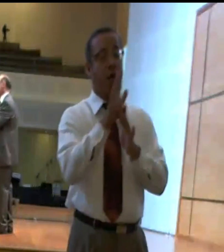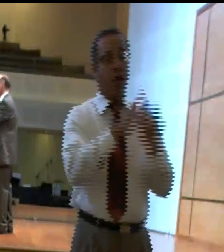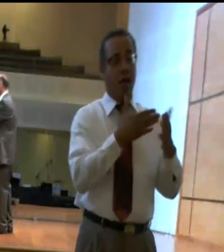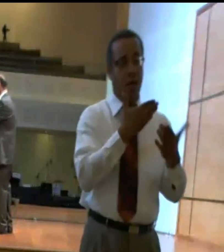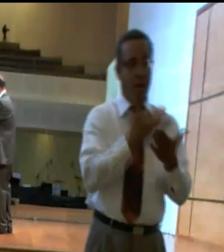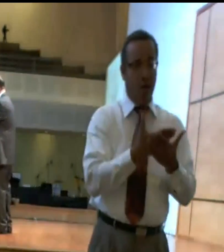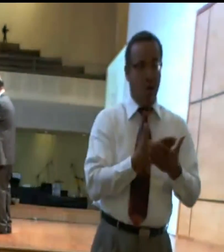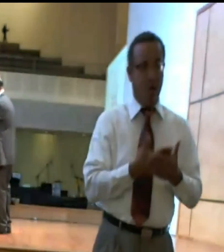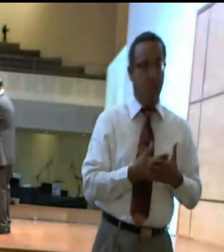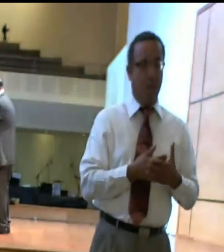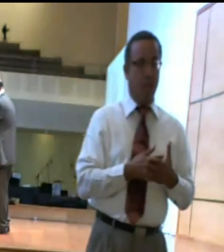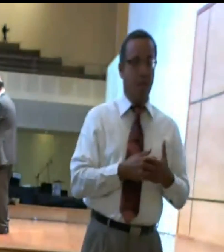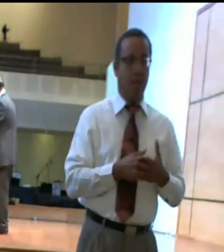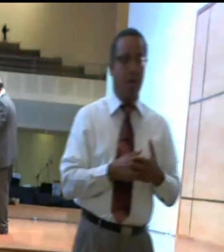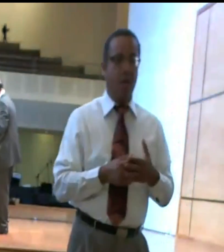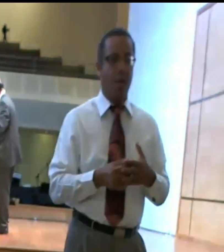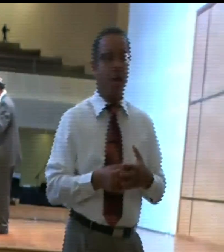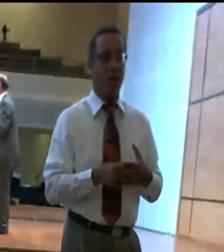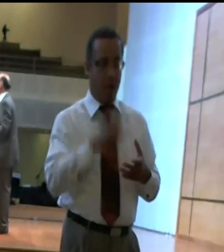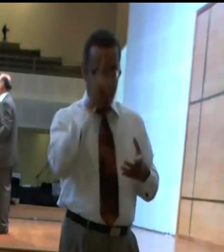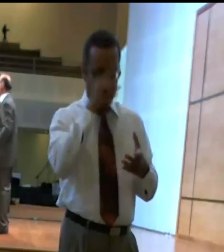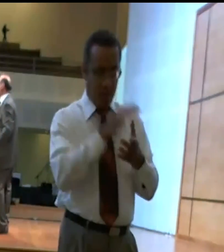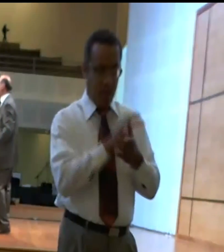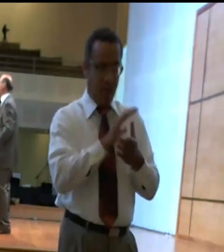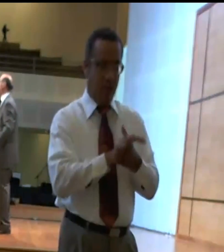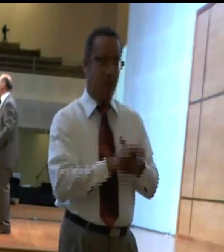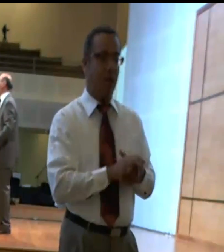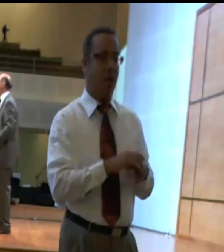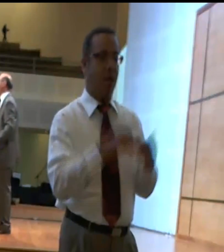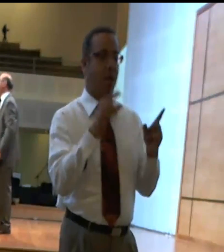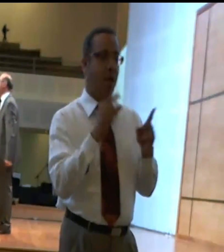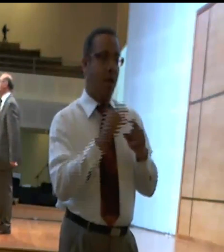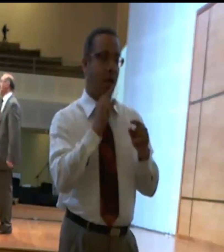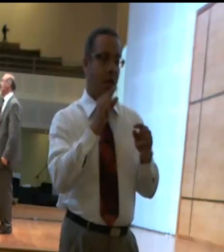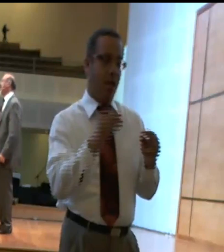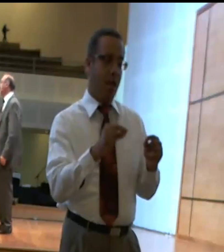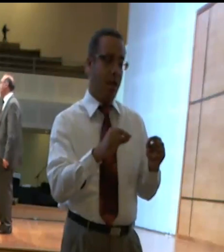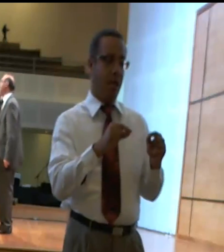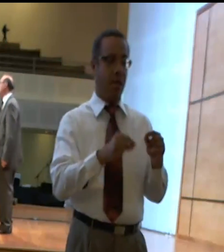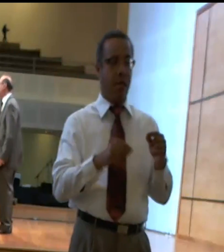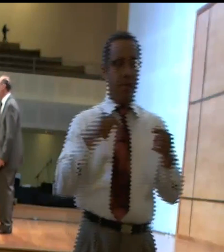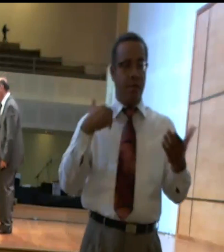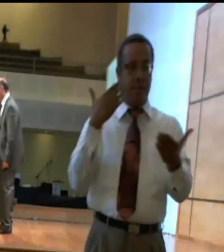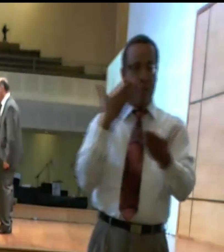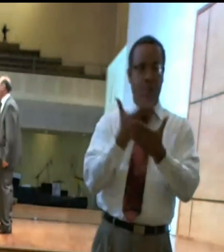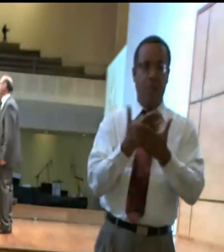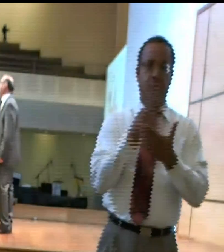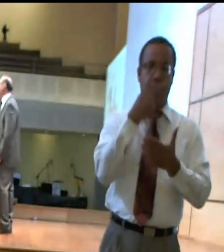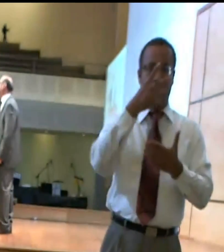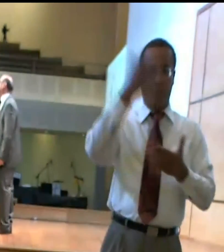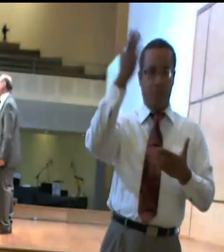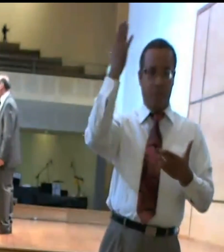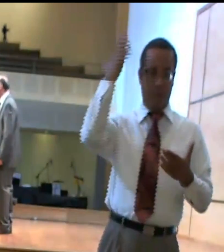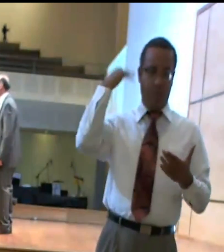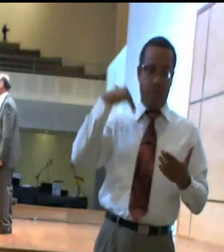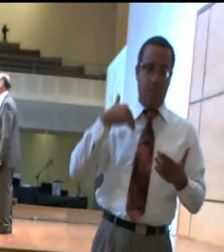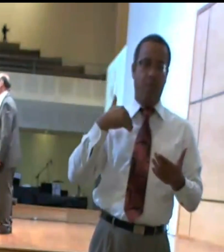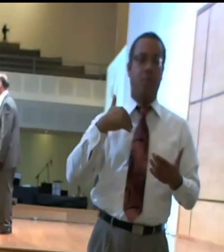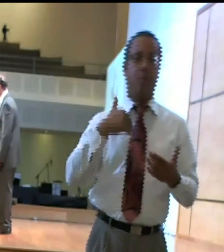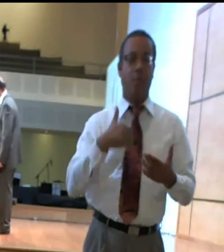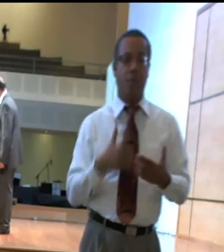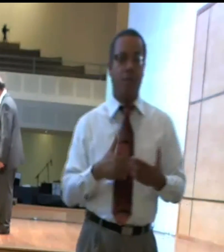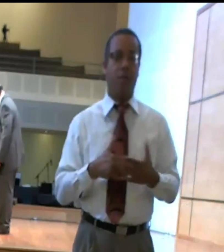versículo en ese tono. Yo creo que estas palabras son muy similares a la que ya hemos visto en este